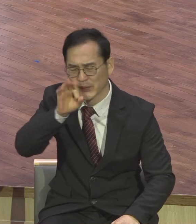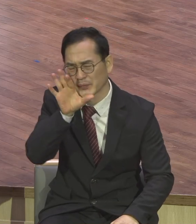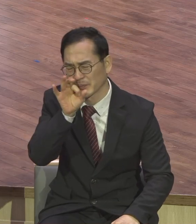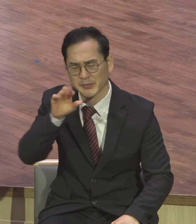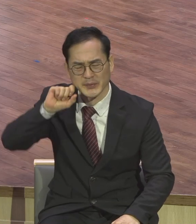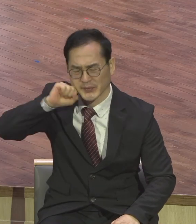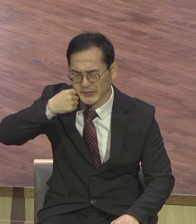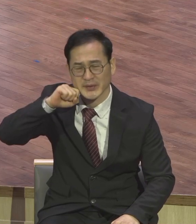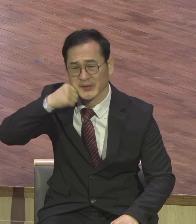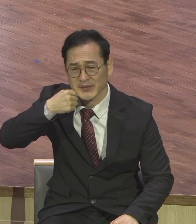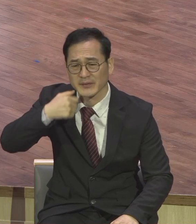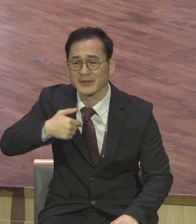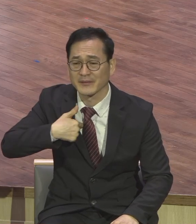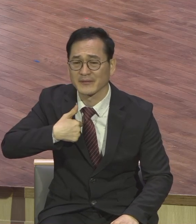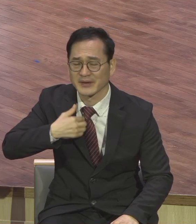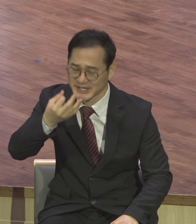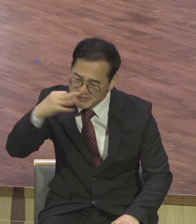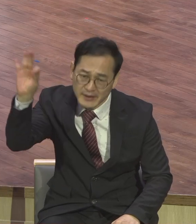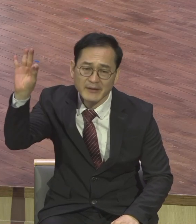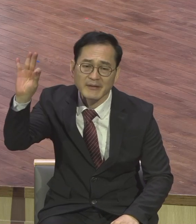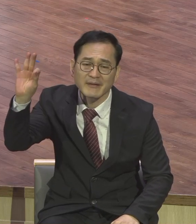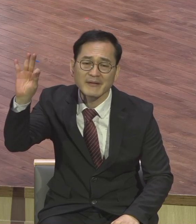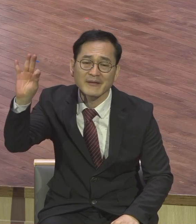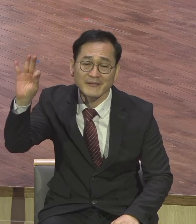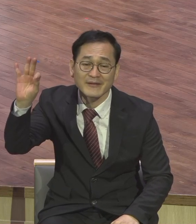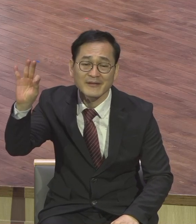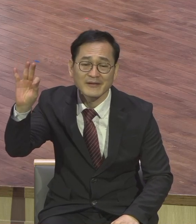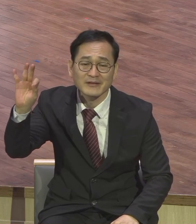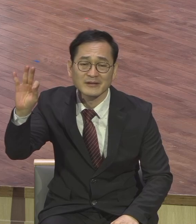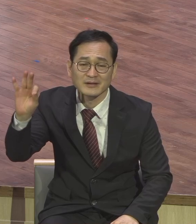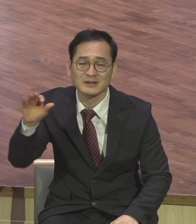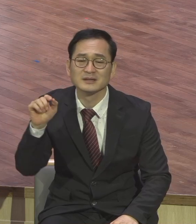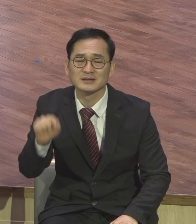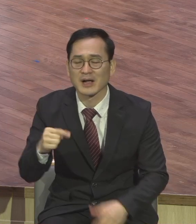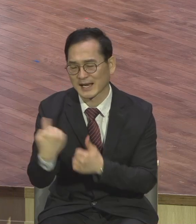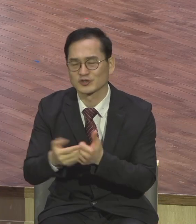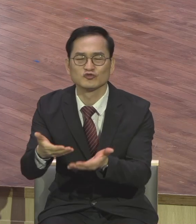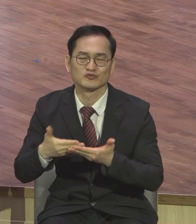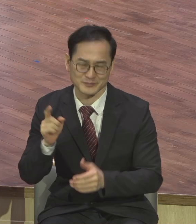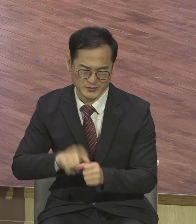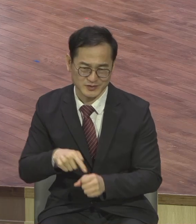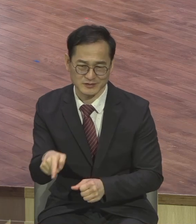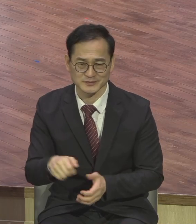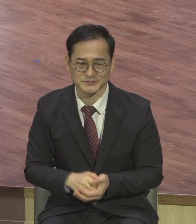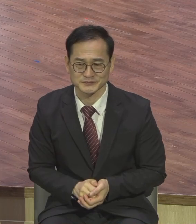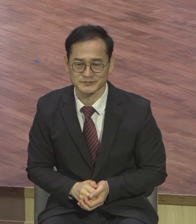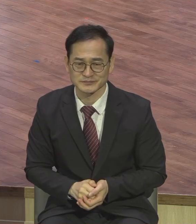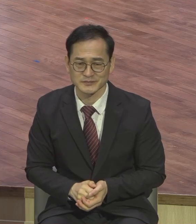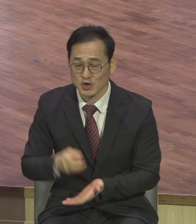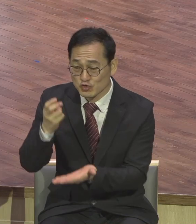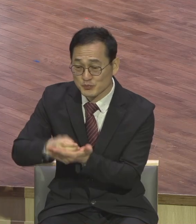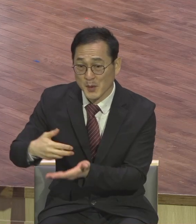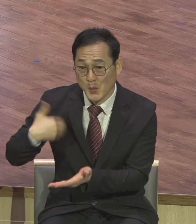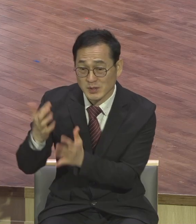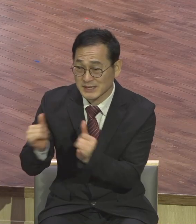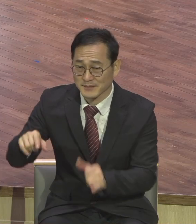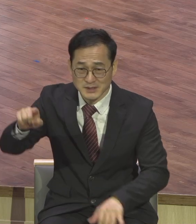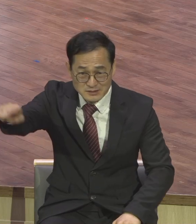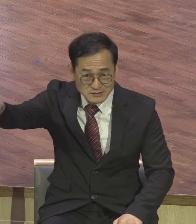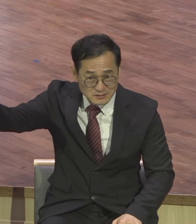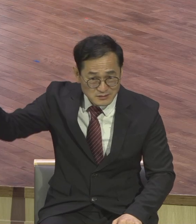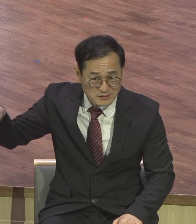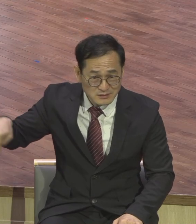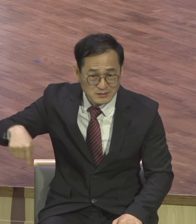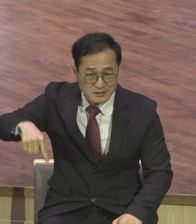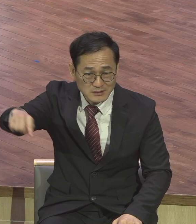율법 모르는 저 일본 사람들, 율법 모르는 저 우상숭배한 태국 사람들,